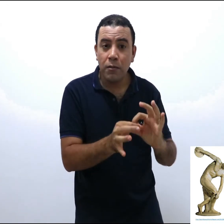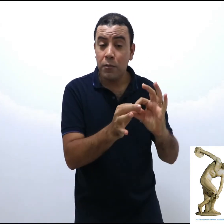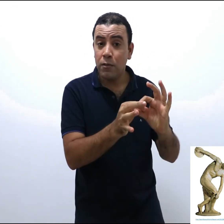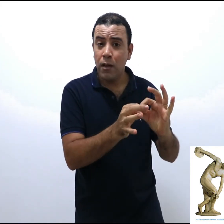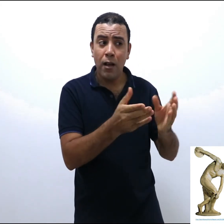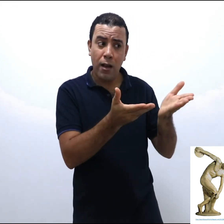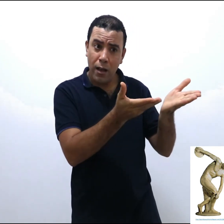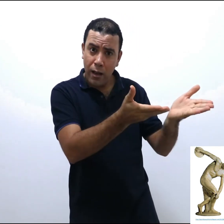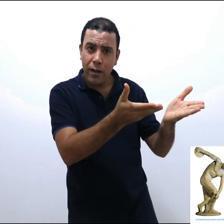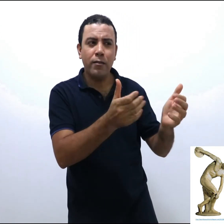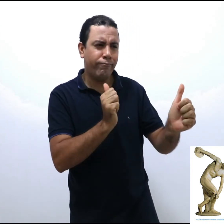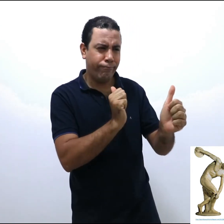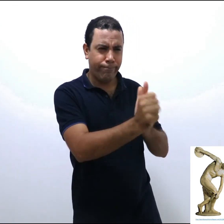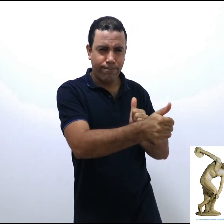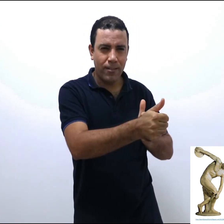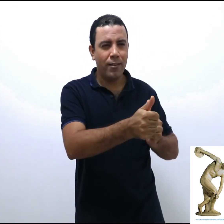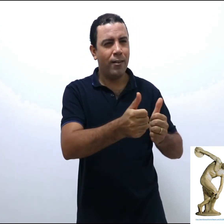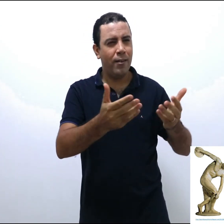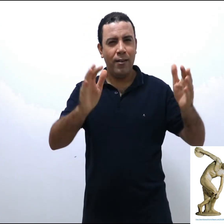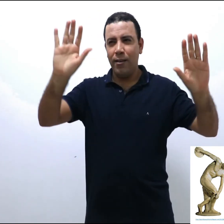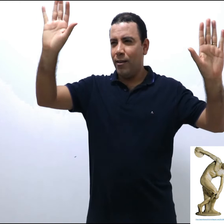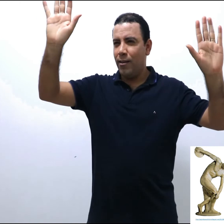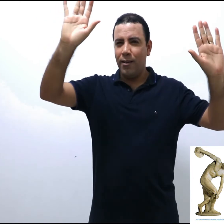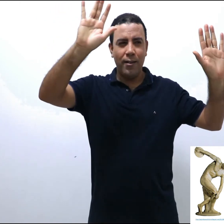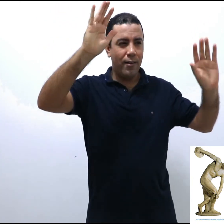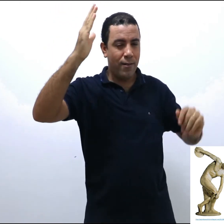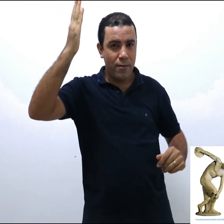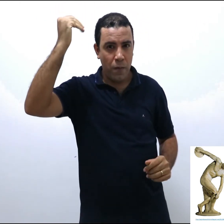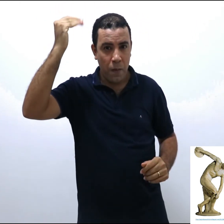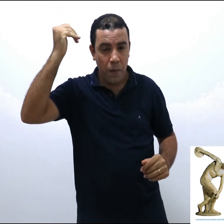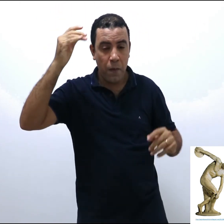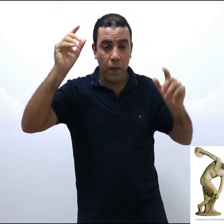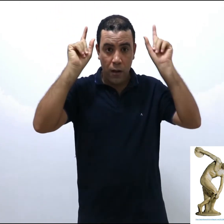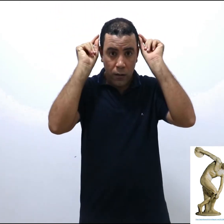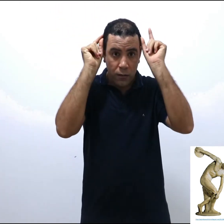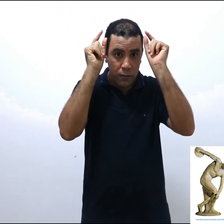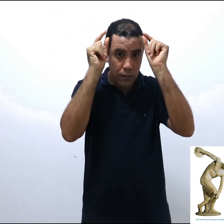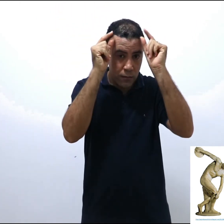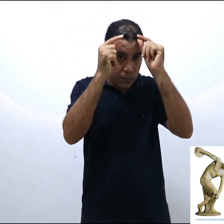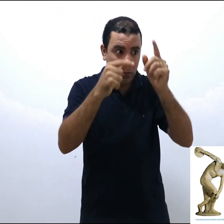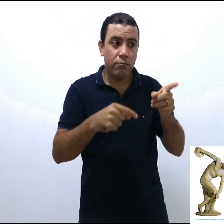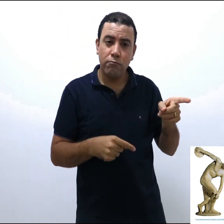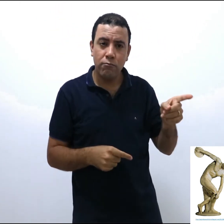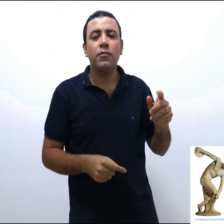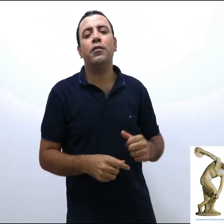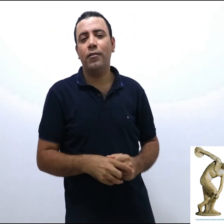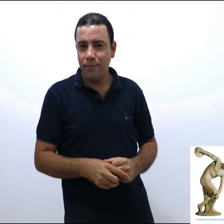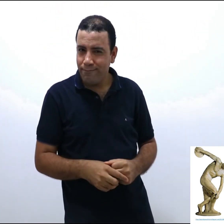os Jogos Olímpicos, nos quais os campeões eles ficavam famosos e recebiam uma coroação também